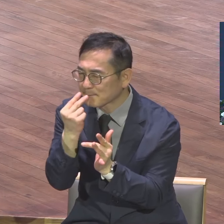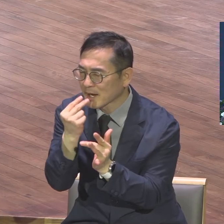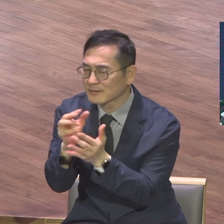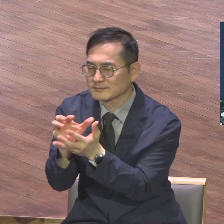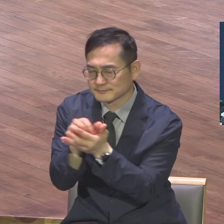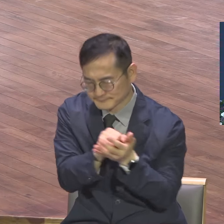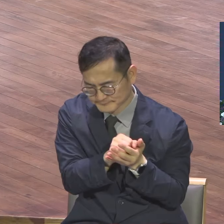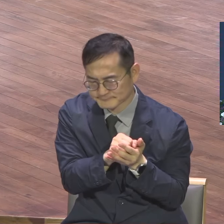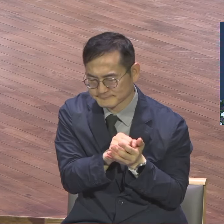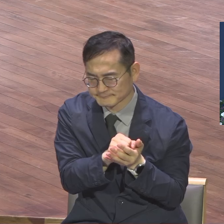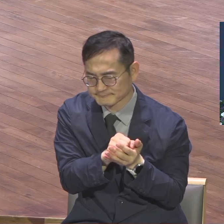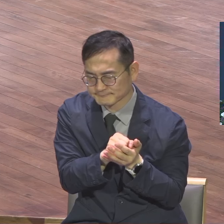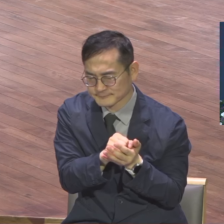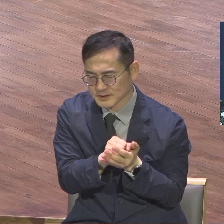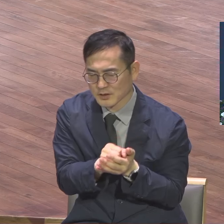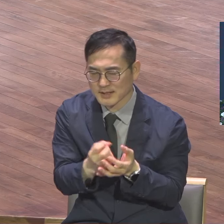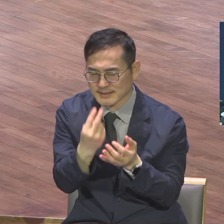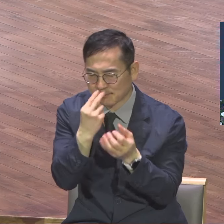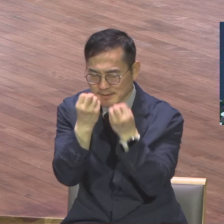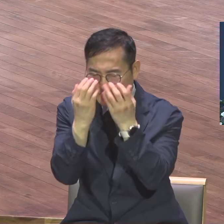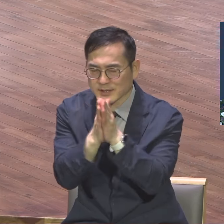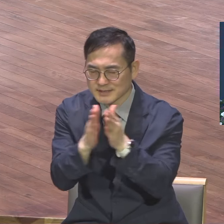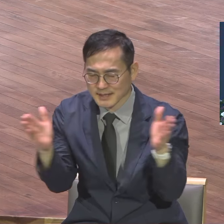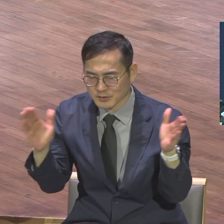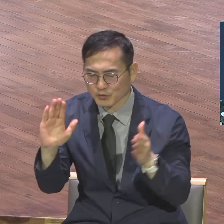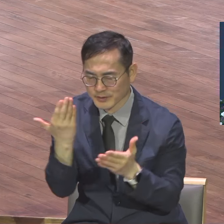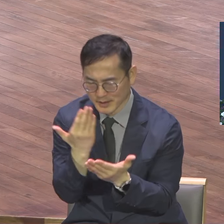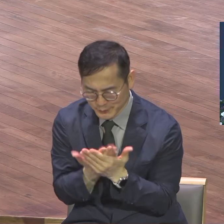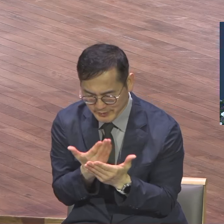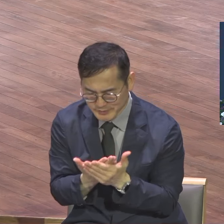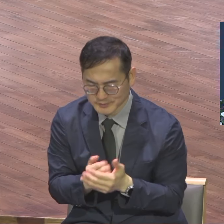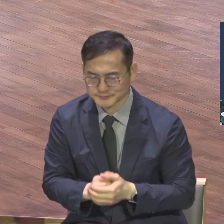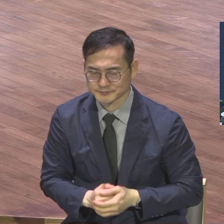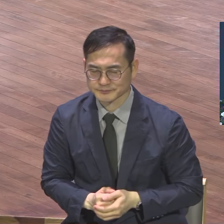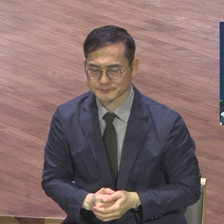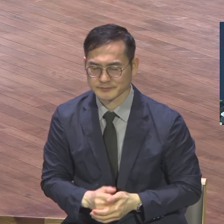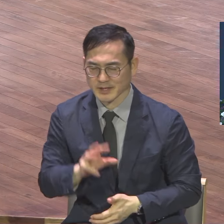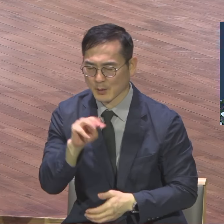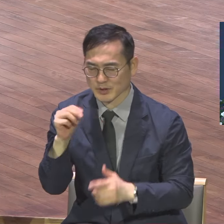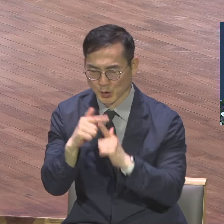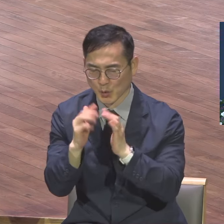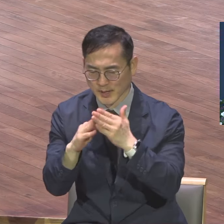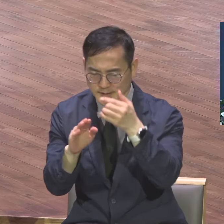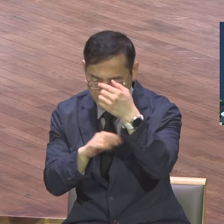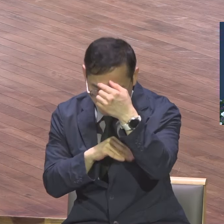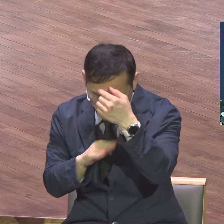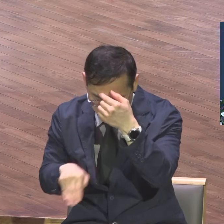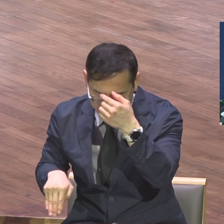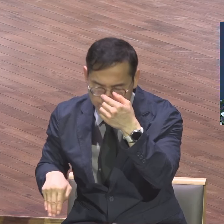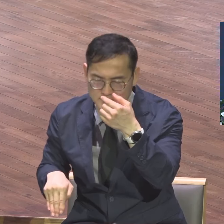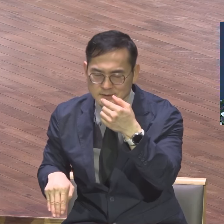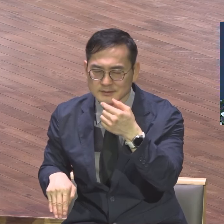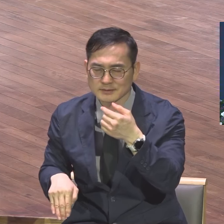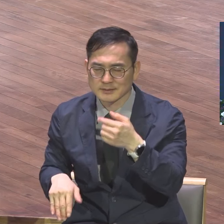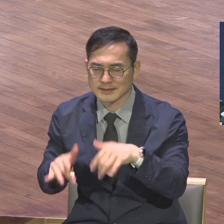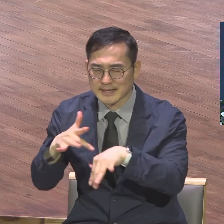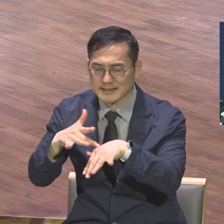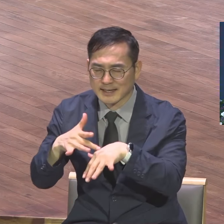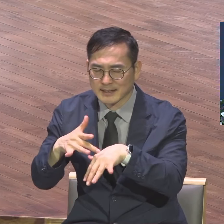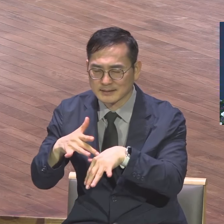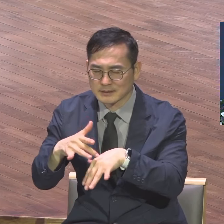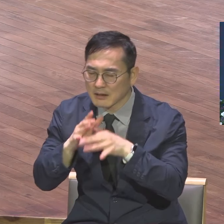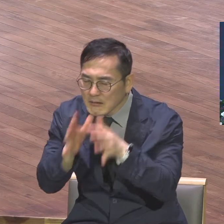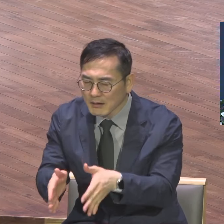주어졌으므로 새로운 삶이 시작되게 하여 주옵소서. 우리 기존 영계 가족들 사랑하는 성도들 사단에게 속지